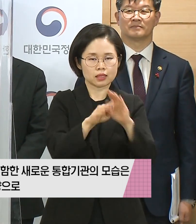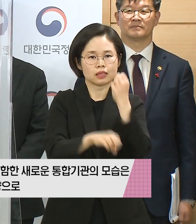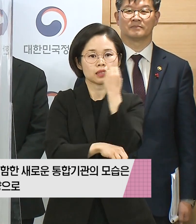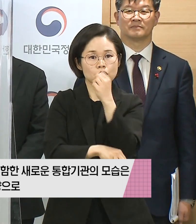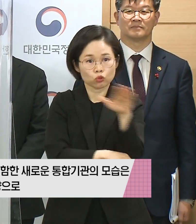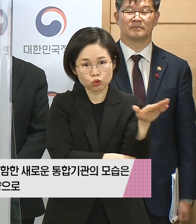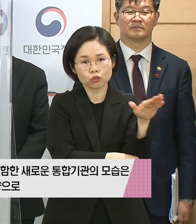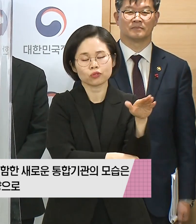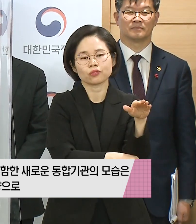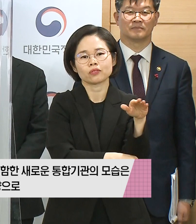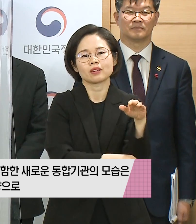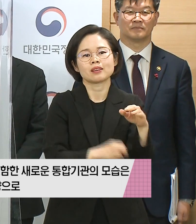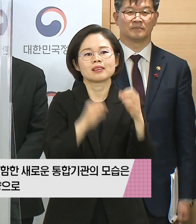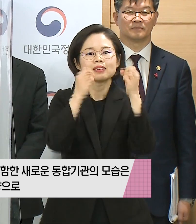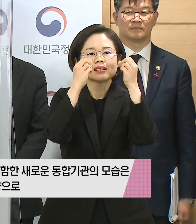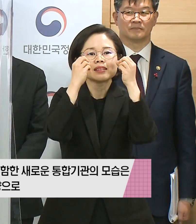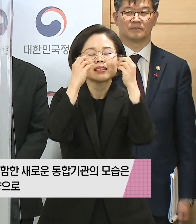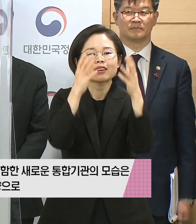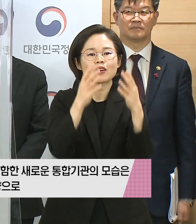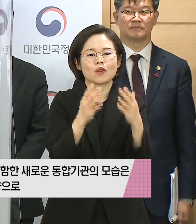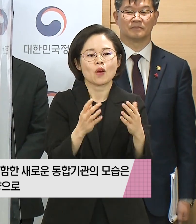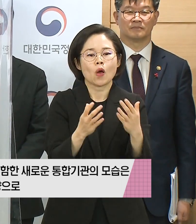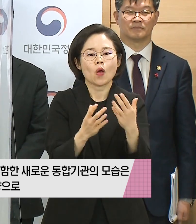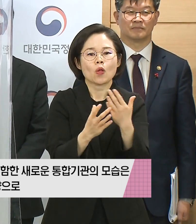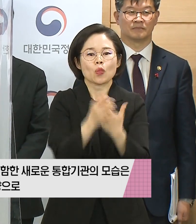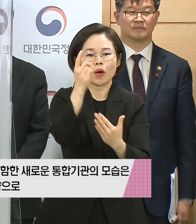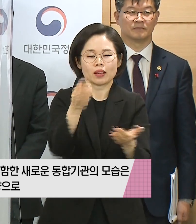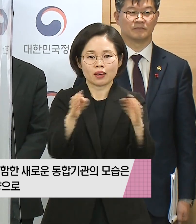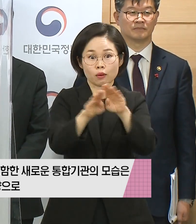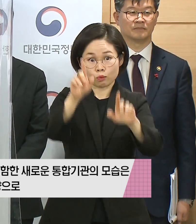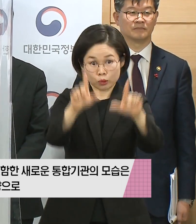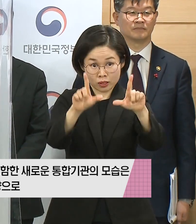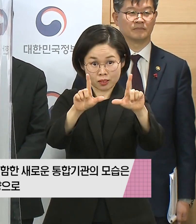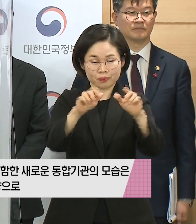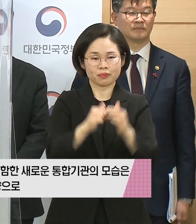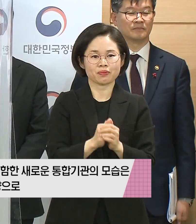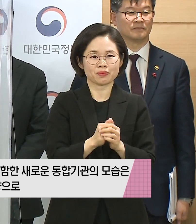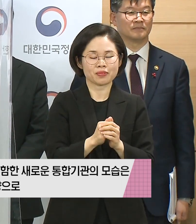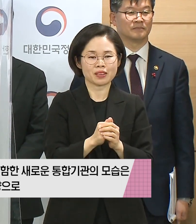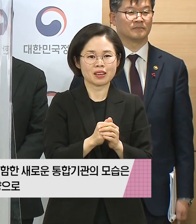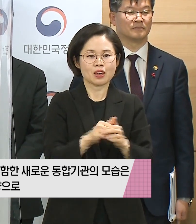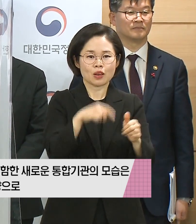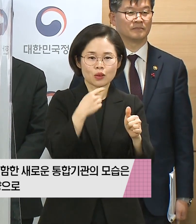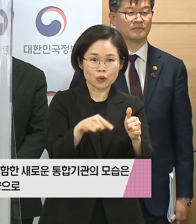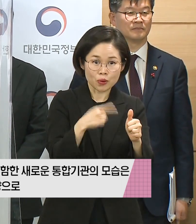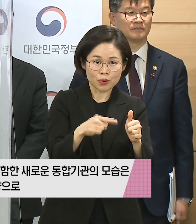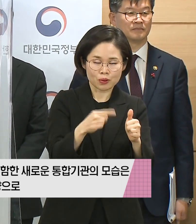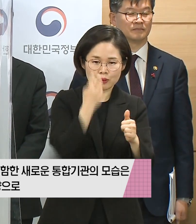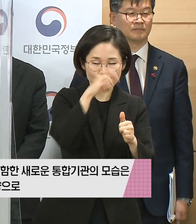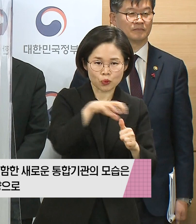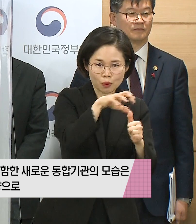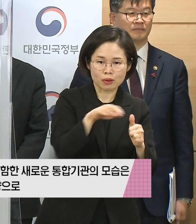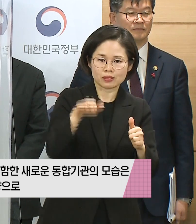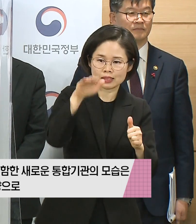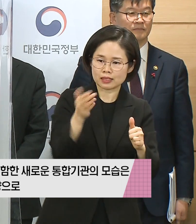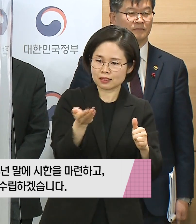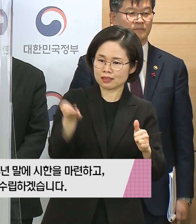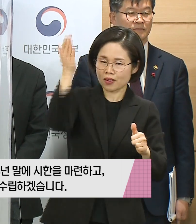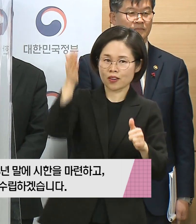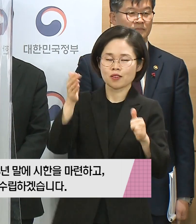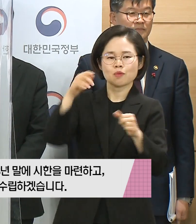등을 포함한 새로운 통합기관의 모습은 교육 돌봄의 질과 서비스를 향상하는